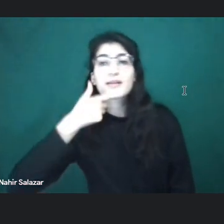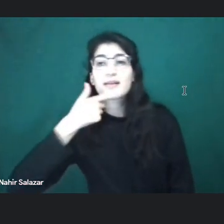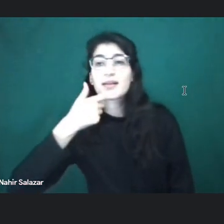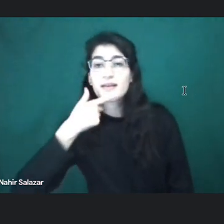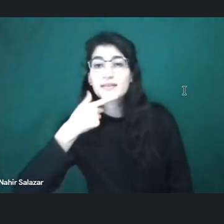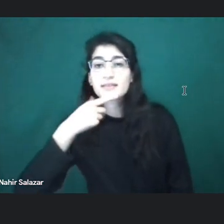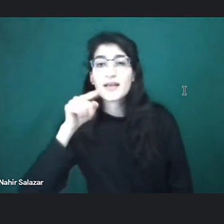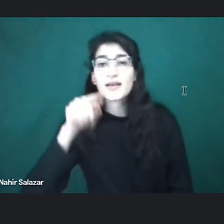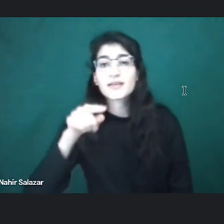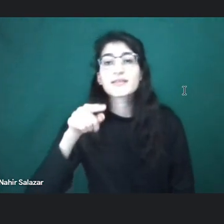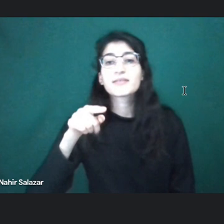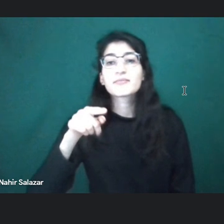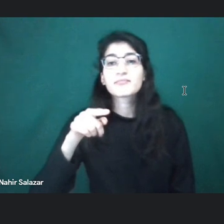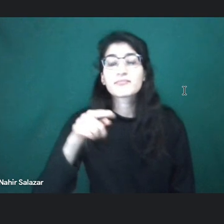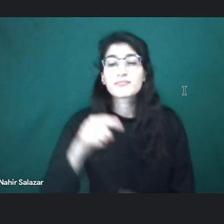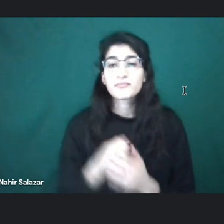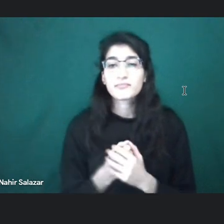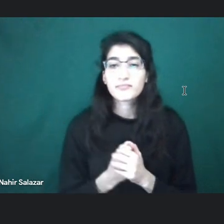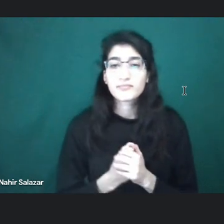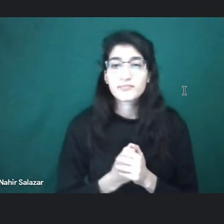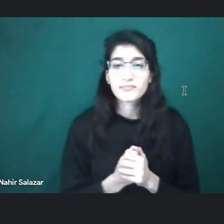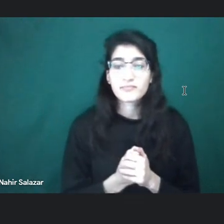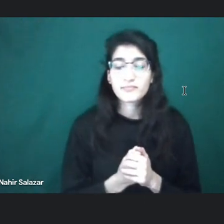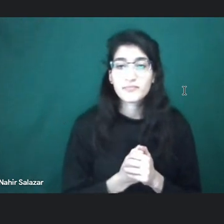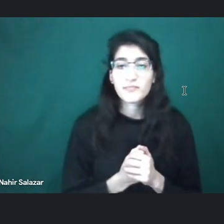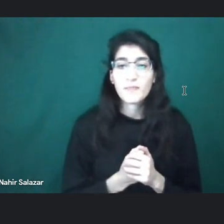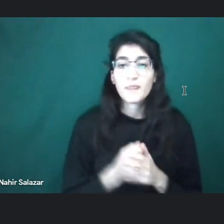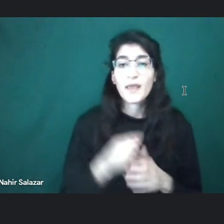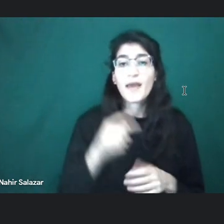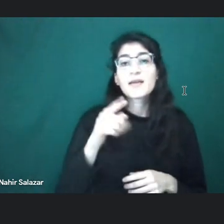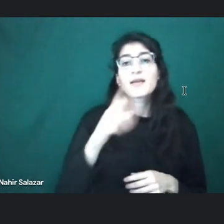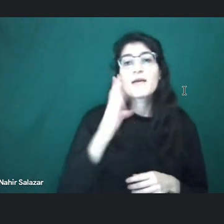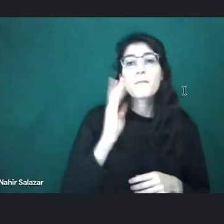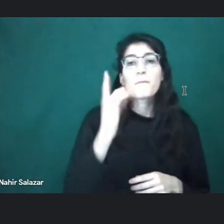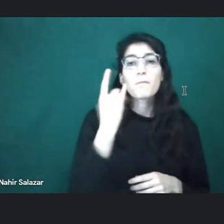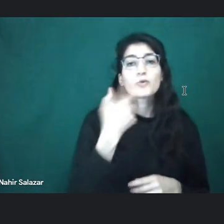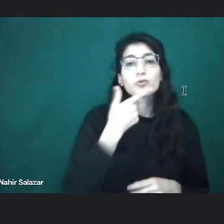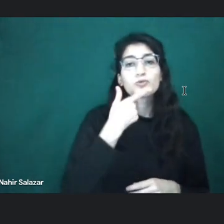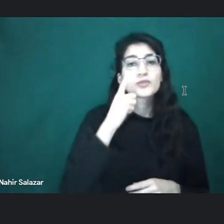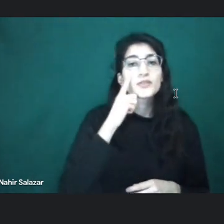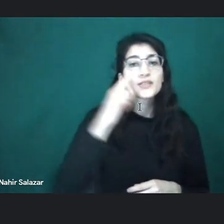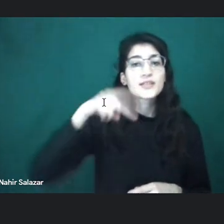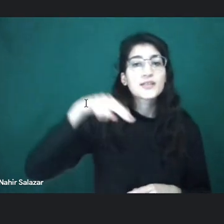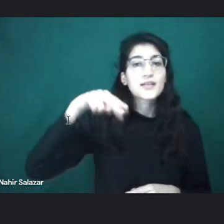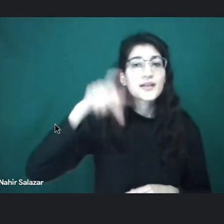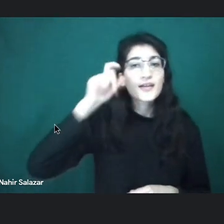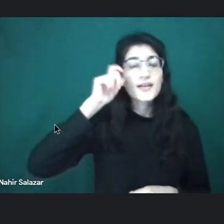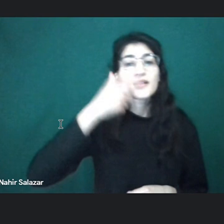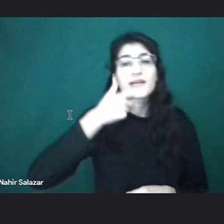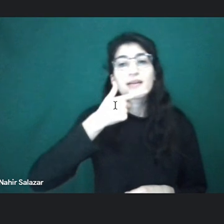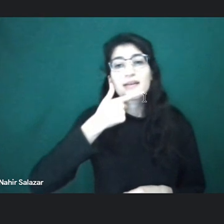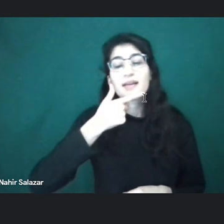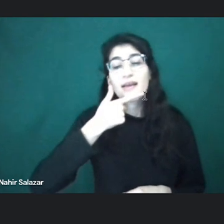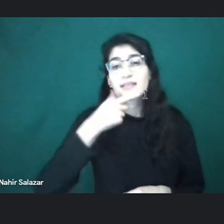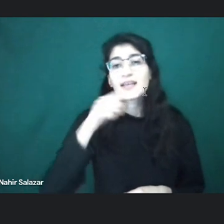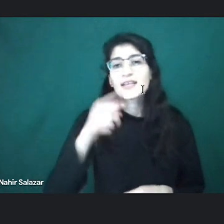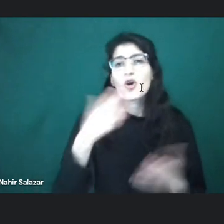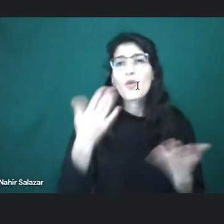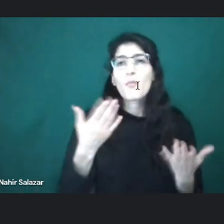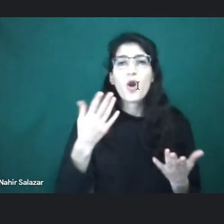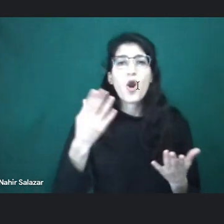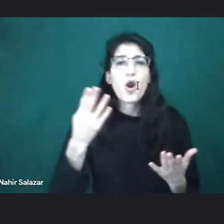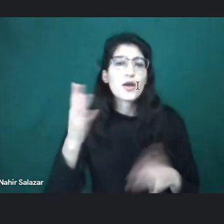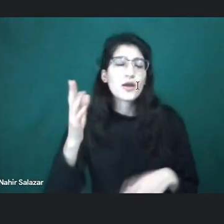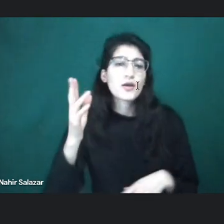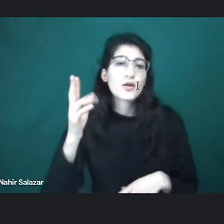es ocupado, business es negocio, ¿sí? Pero es como si fuese la ocupación. ¿Mm?